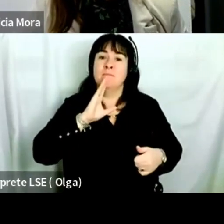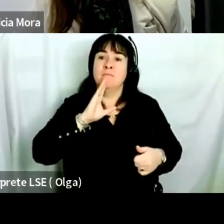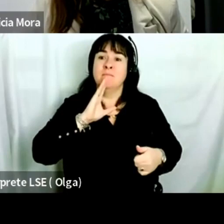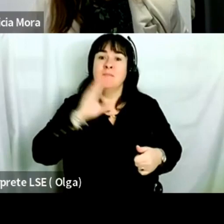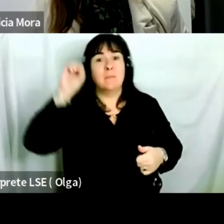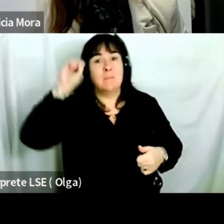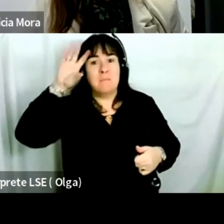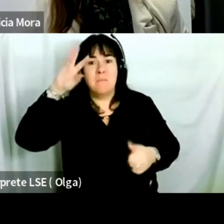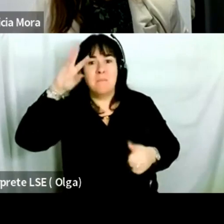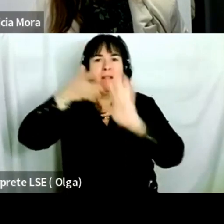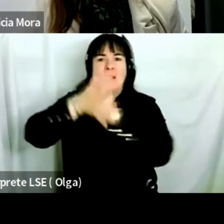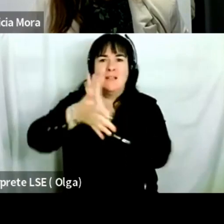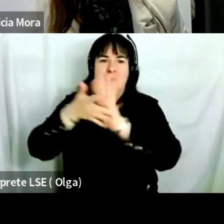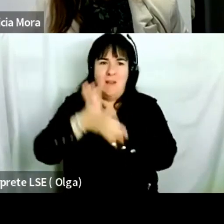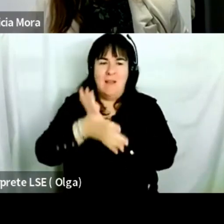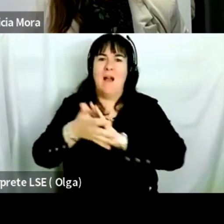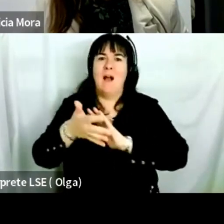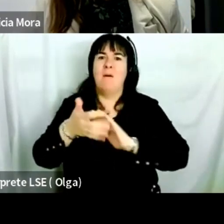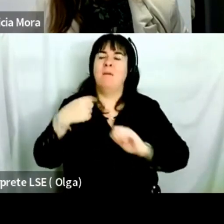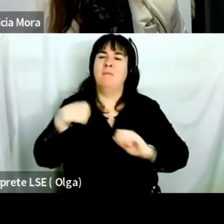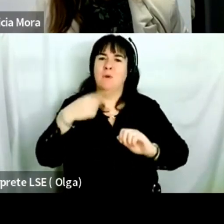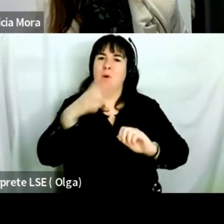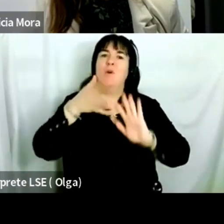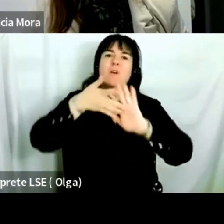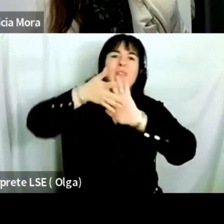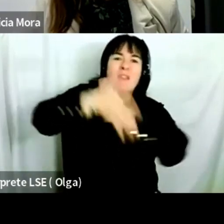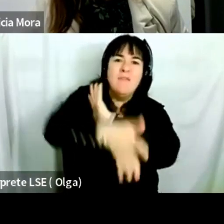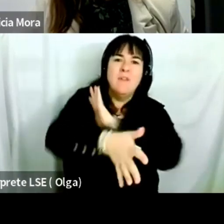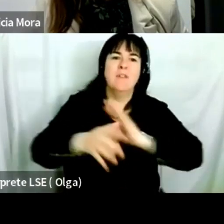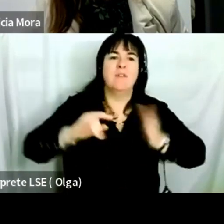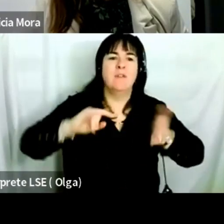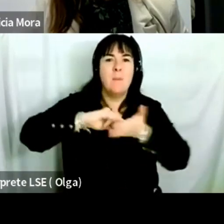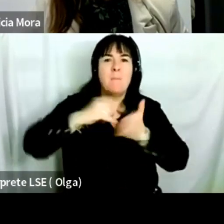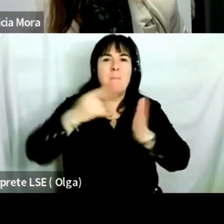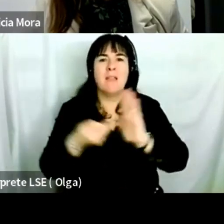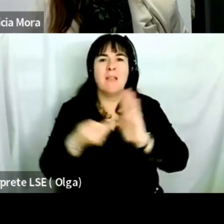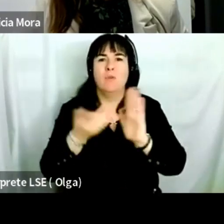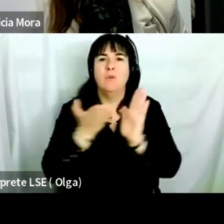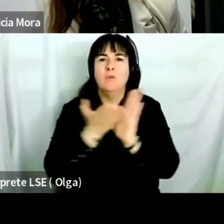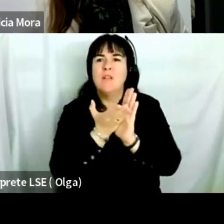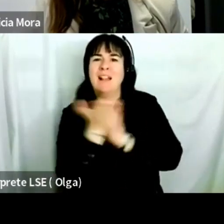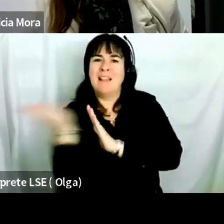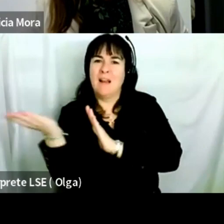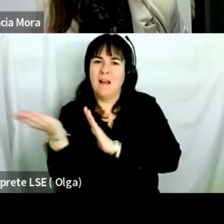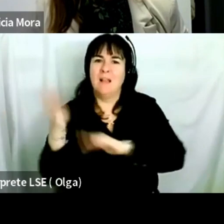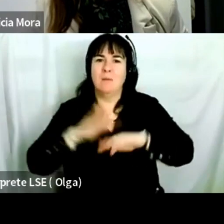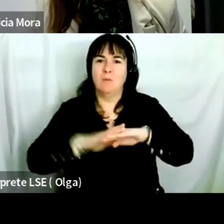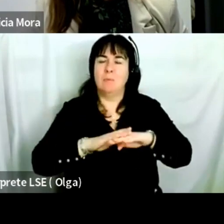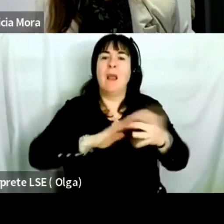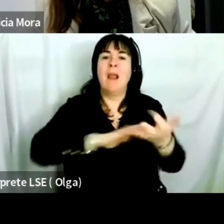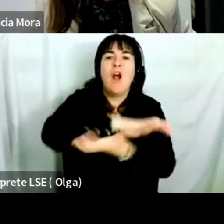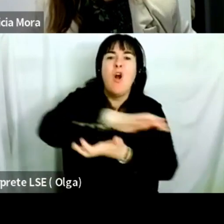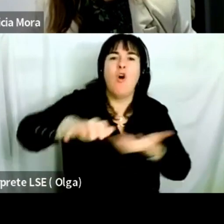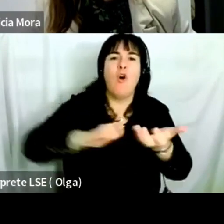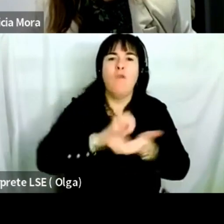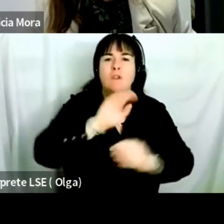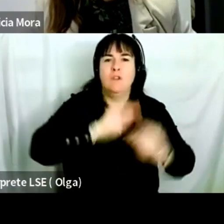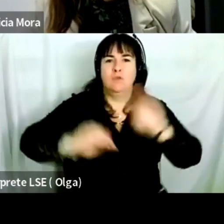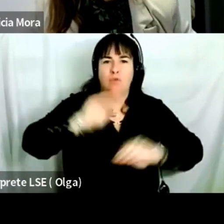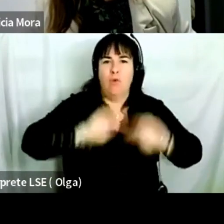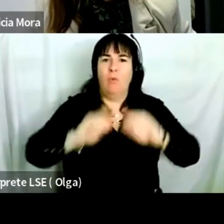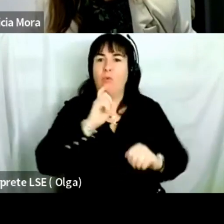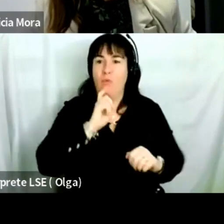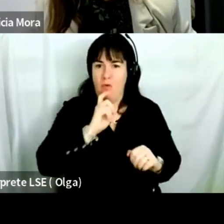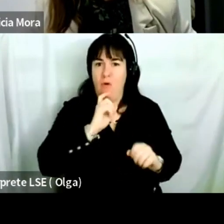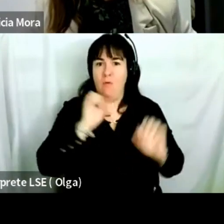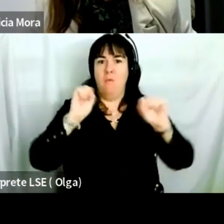Anuska antes, relativa a los métodos alternativos de solución de conflictos.